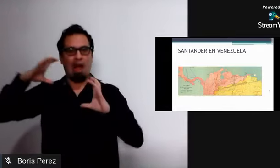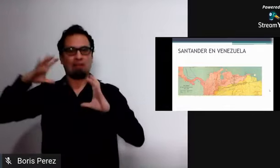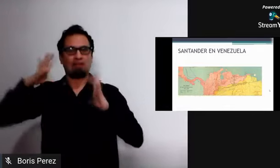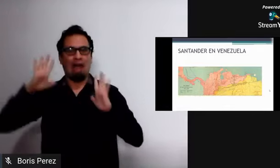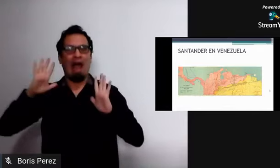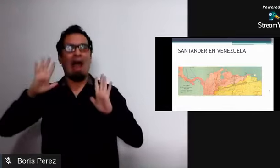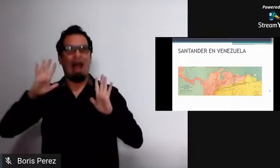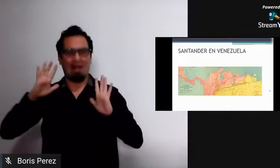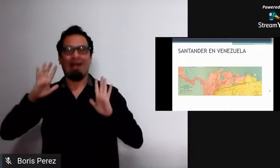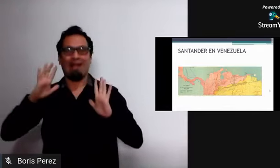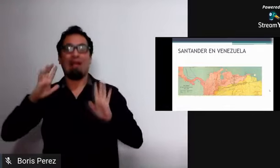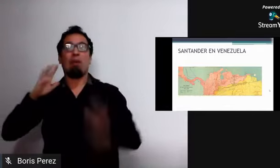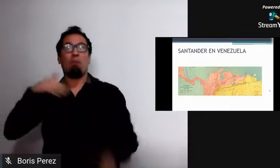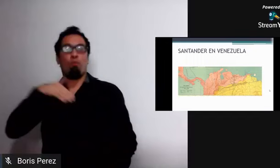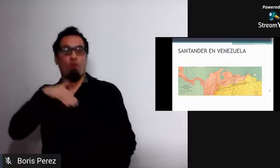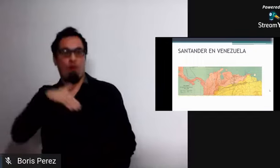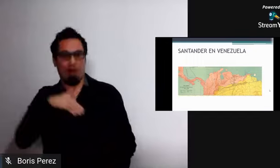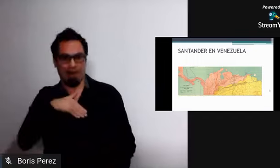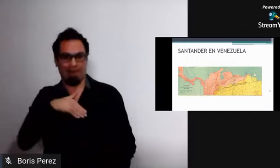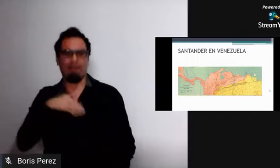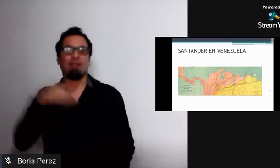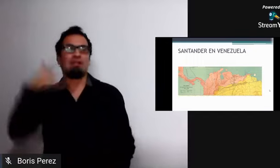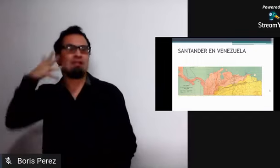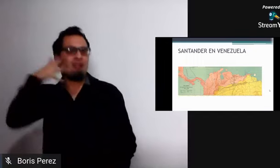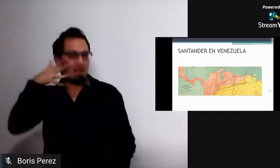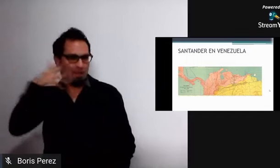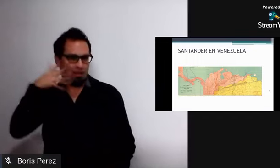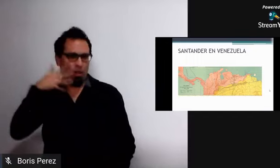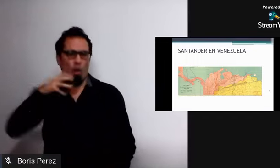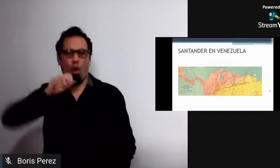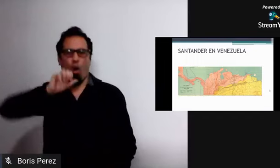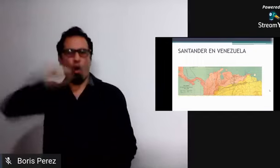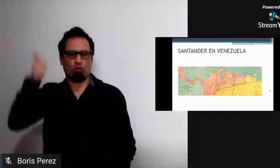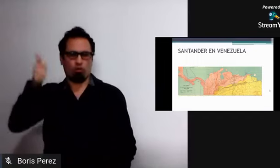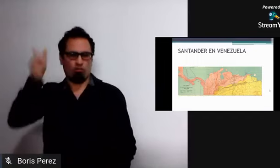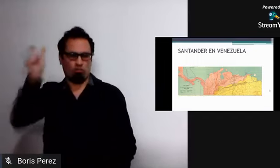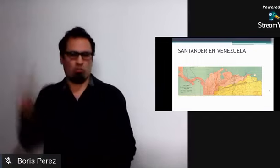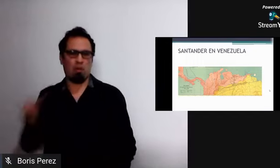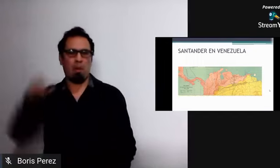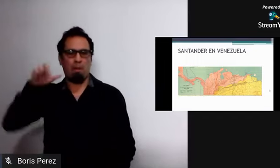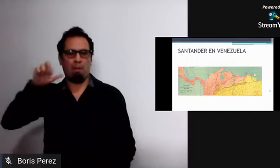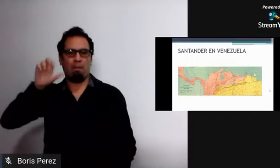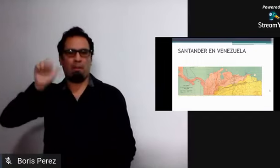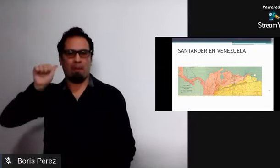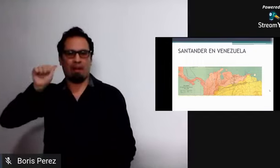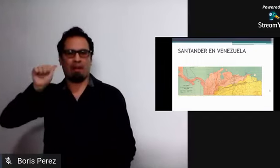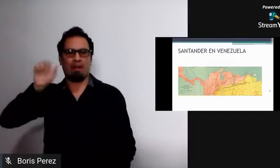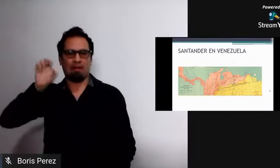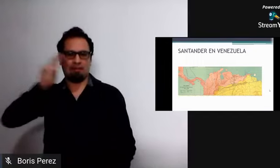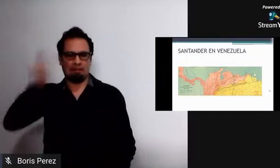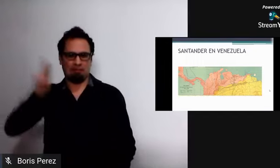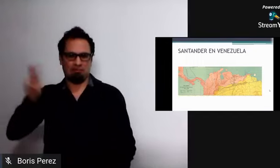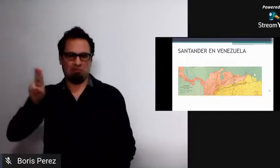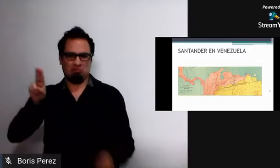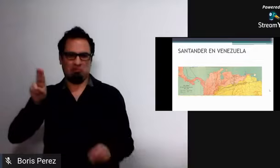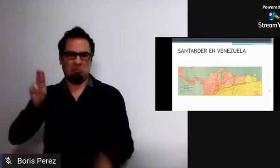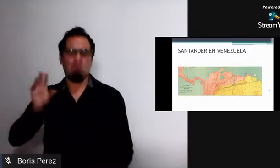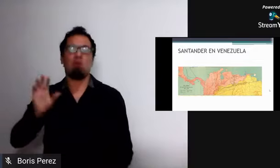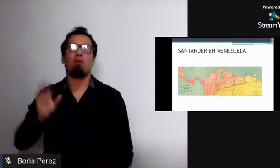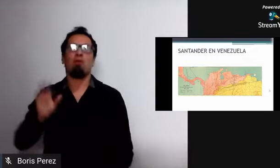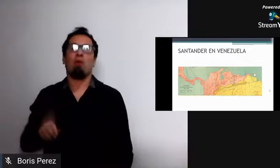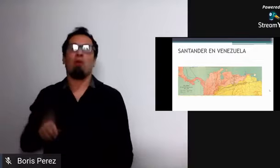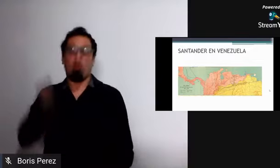esas batallas, son más las victorias que las derrotas que tienen en contra del ejército español.